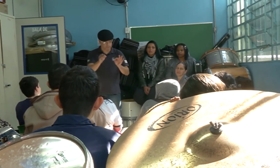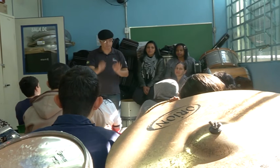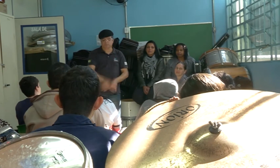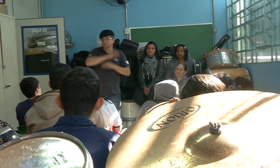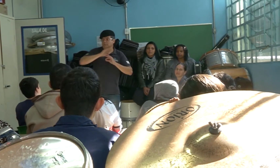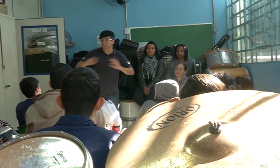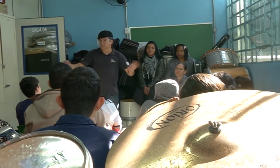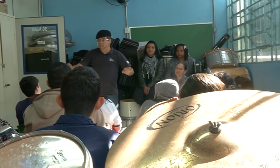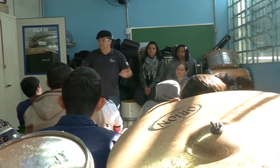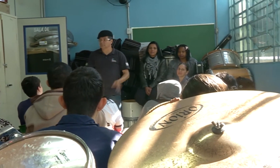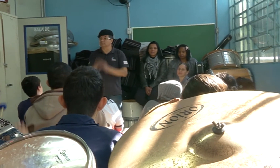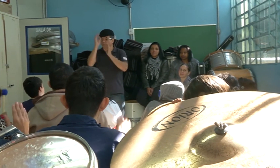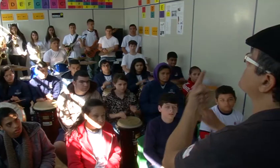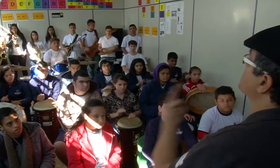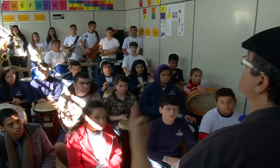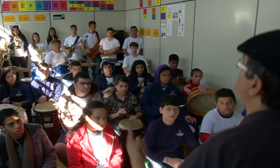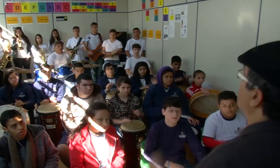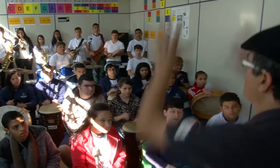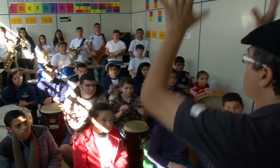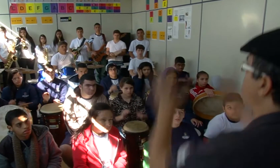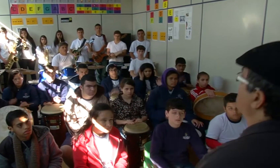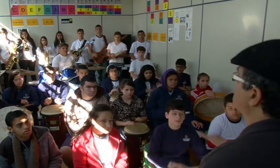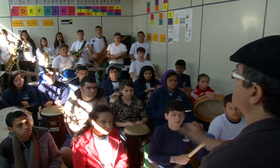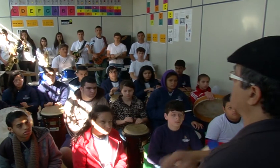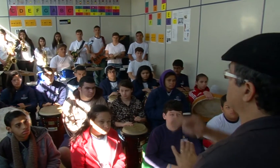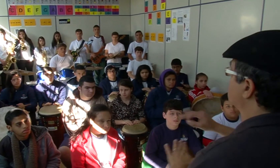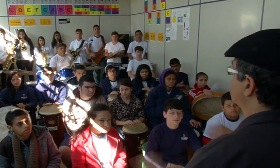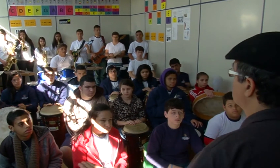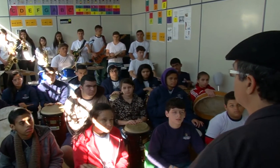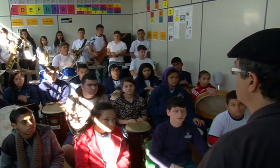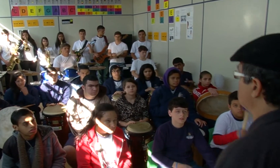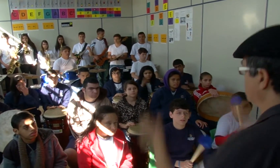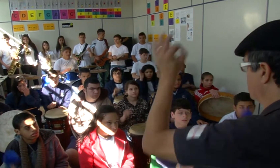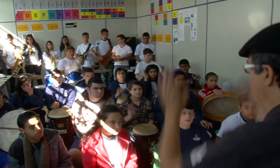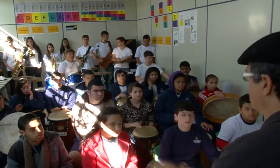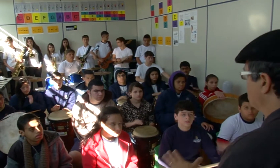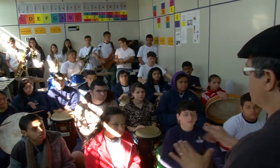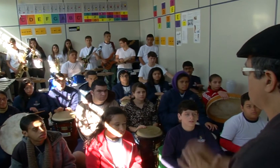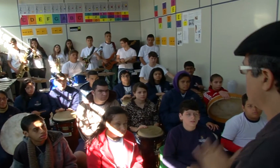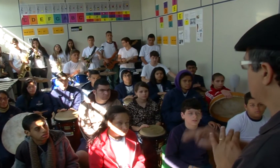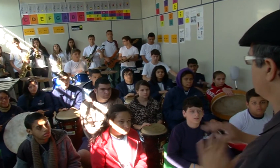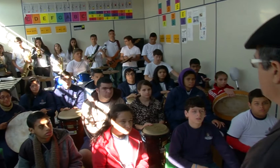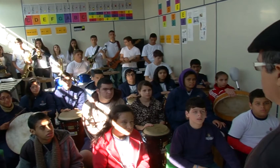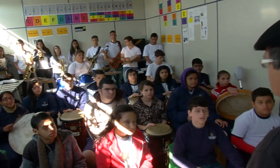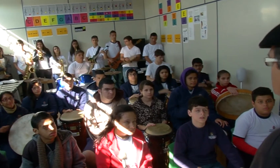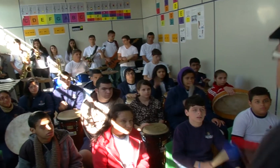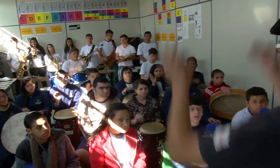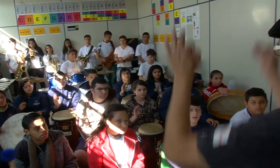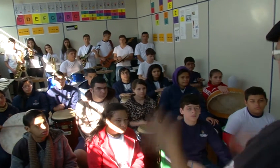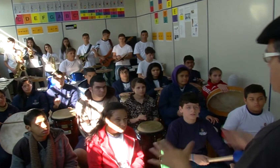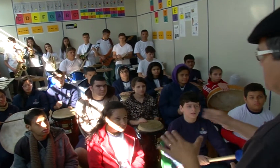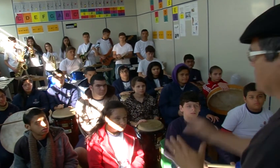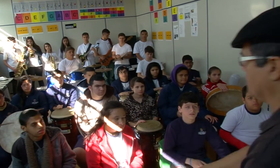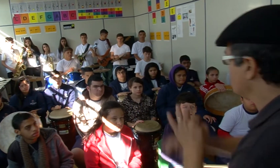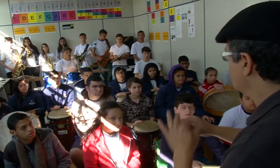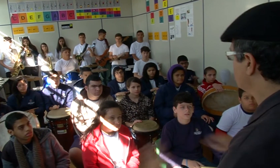internacional. Né? O Ré, o D e assim por diante. Então é uma forma de conhecer música da forma